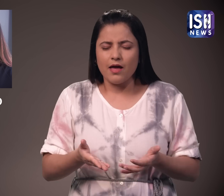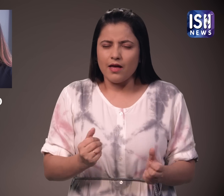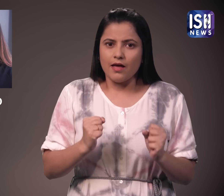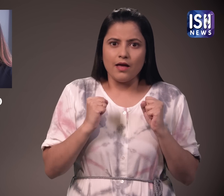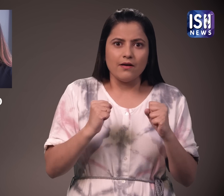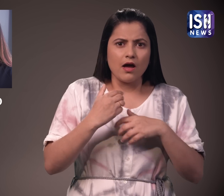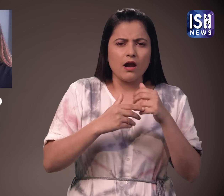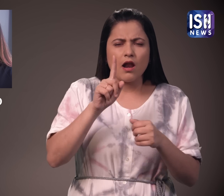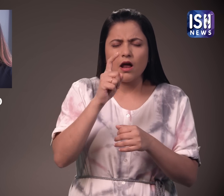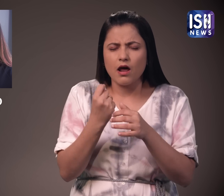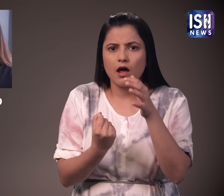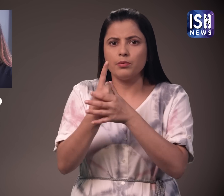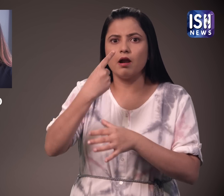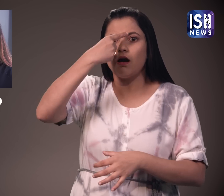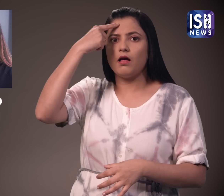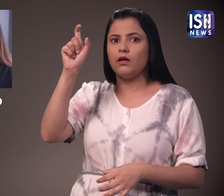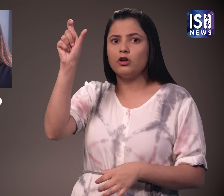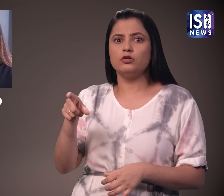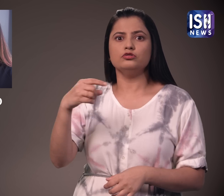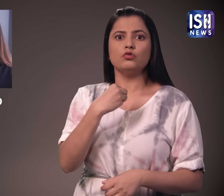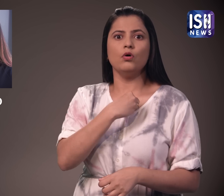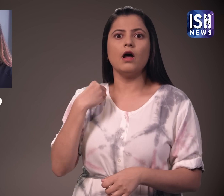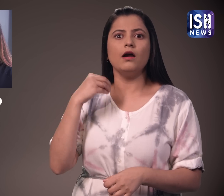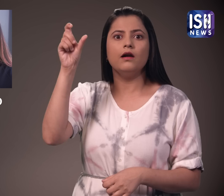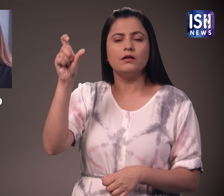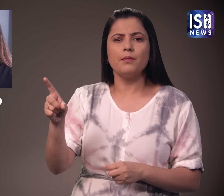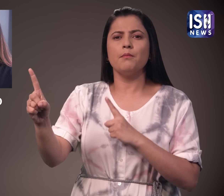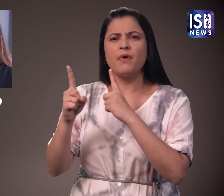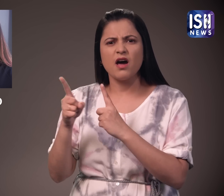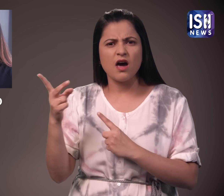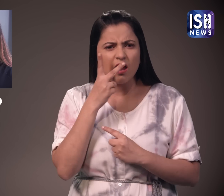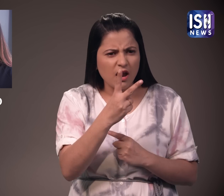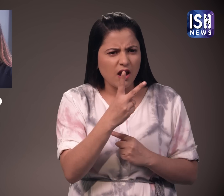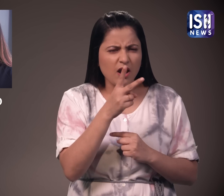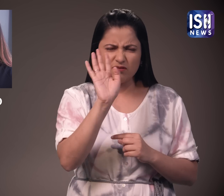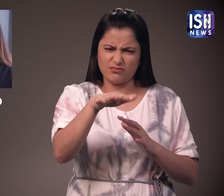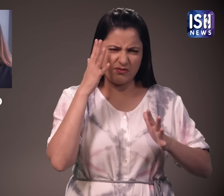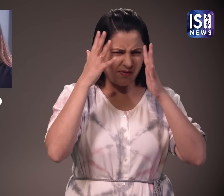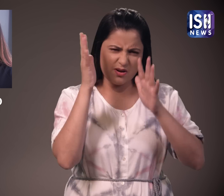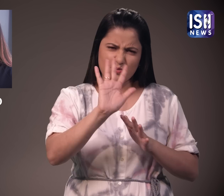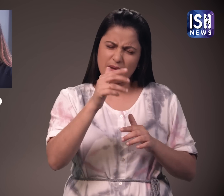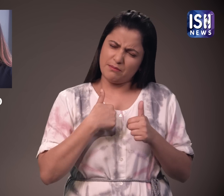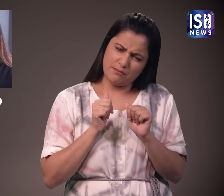फिर वह एक डॉक्टर से मिली जिसने उसे बताया कि उसके चेहरे को पहले जसा बनाना संबव है